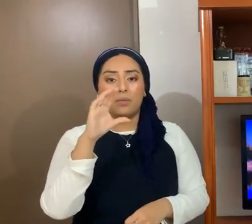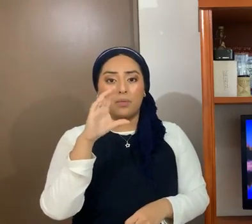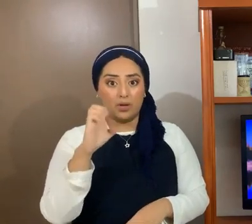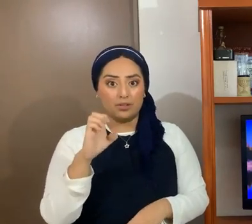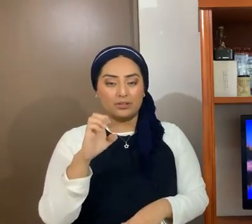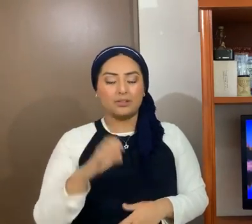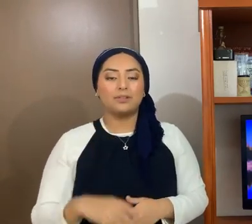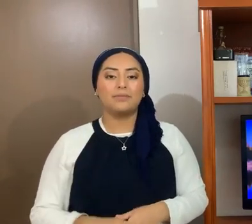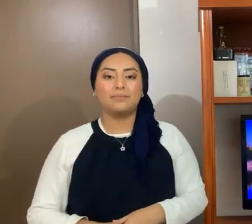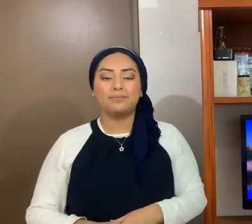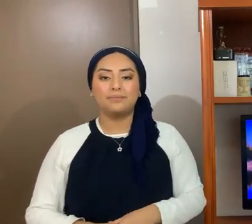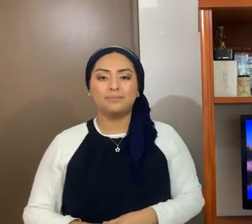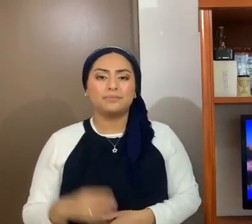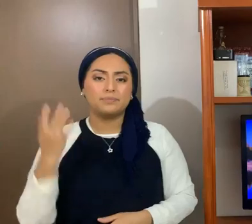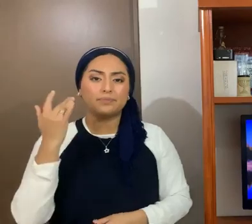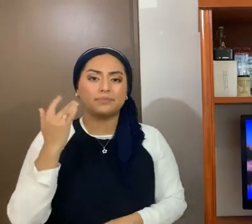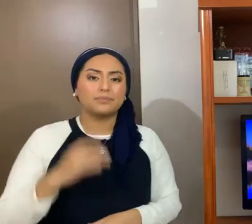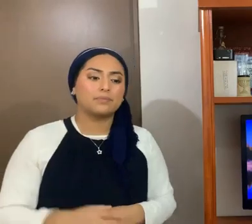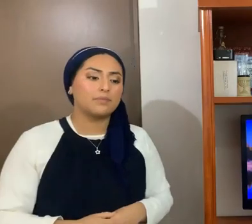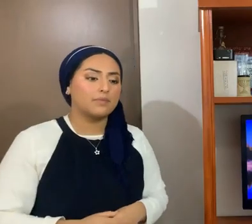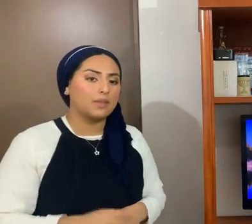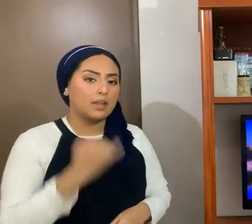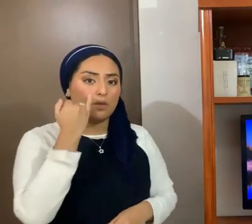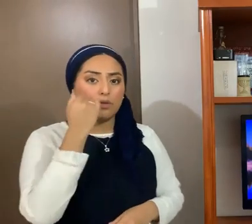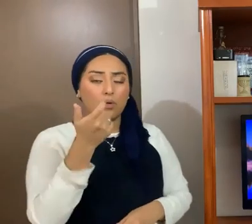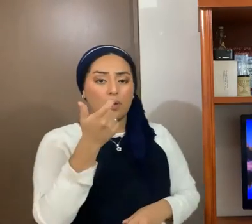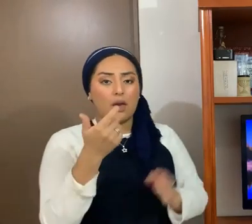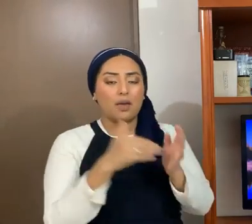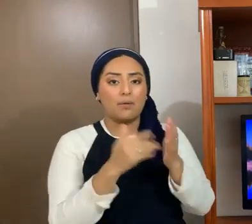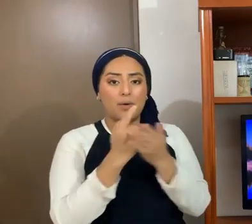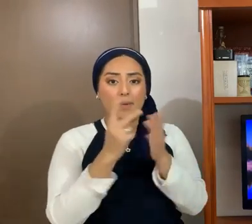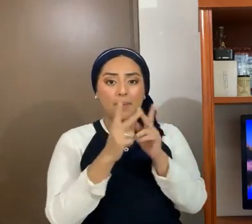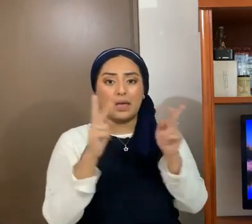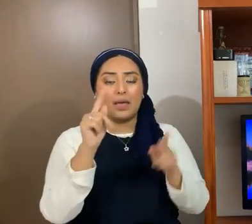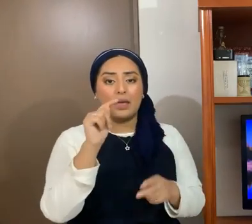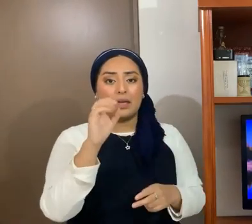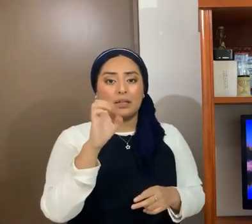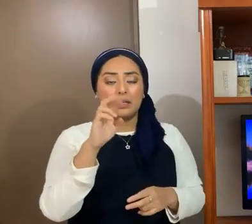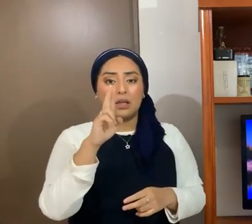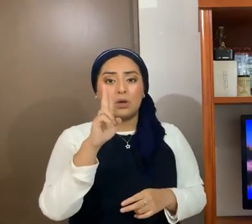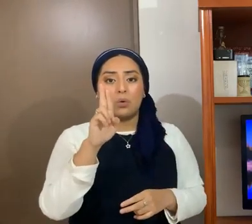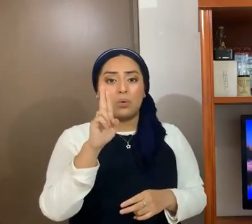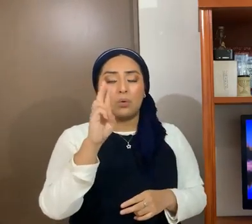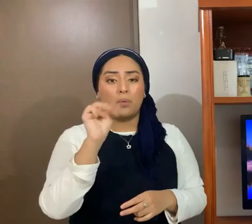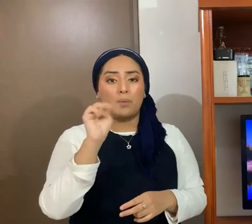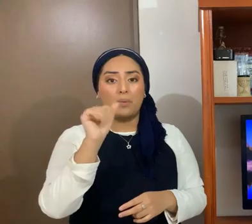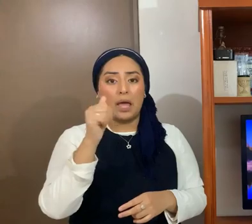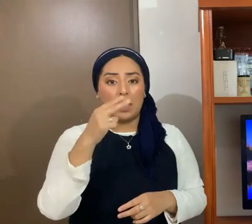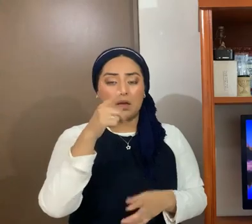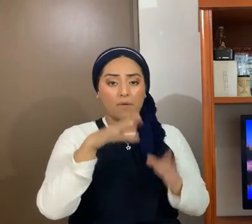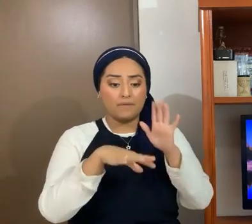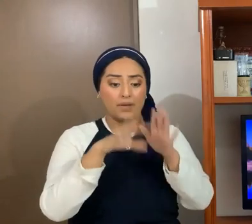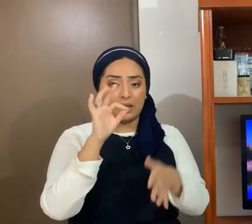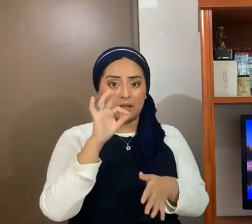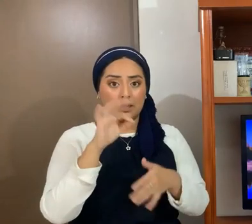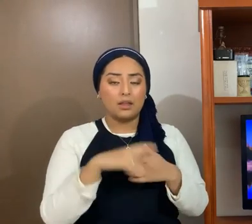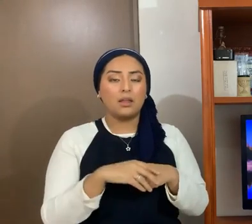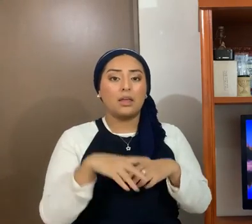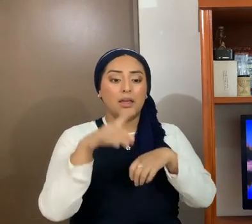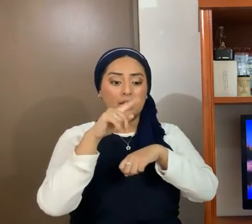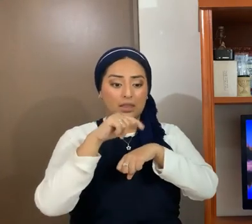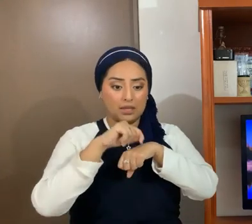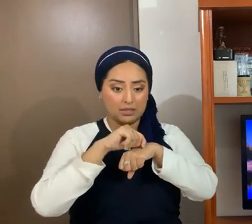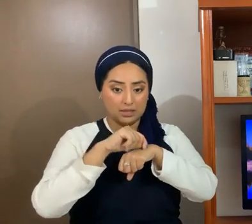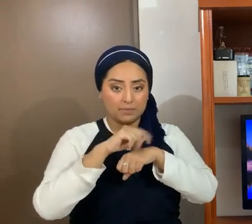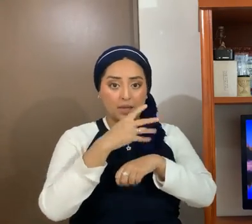bronce, como las columnas de bronce. ¿Por qué? Si repasan la Parashat Terumá van a descubrir que el